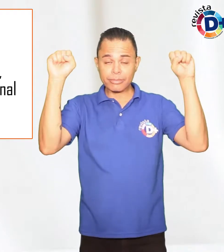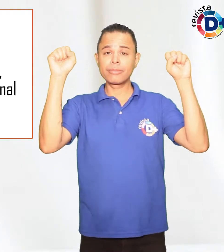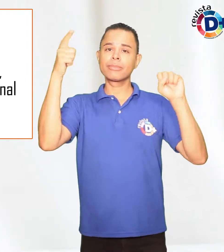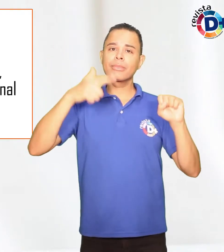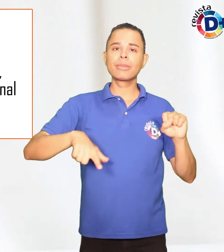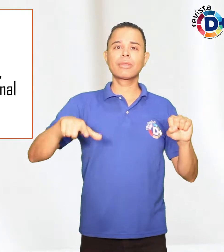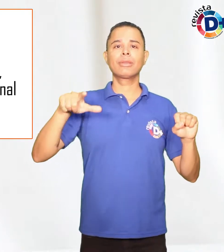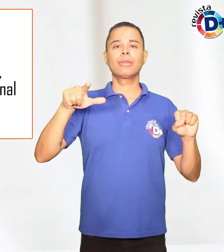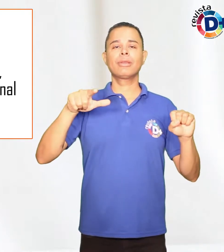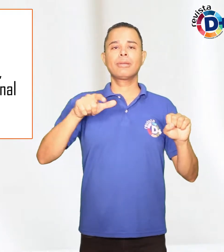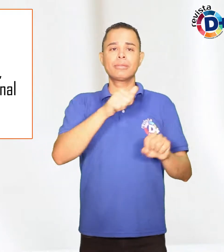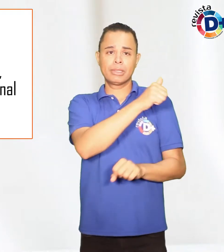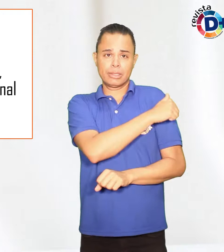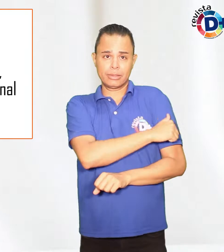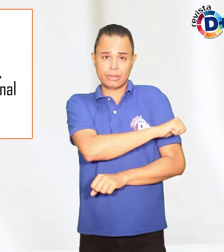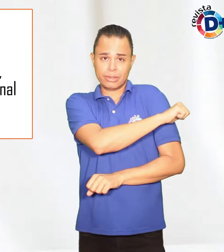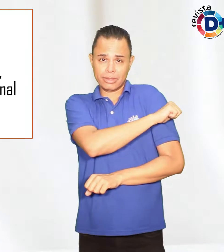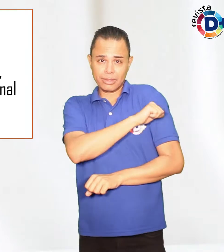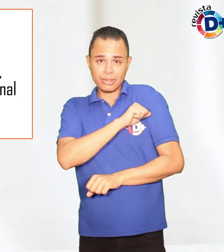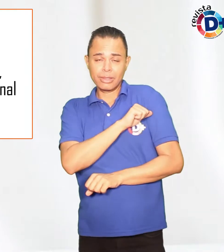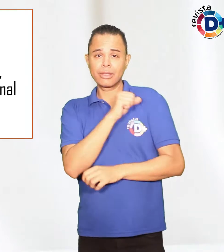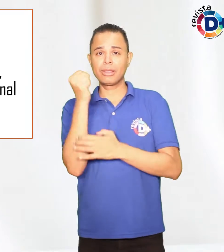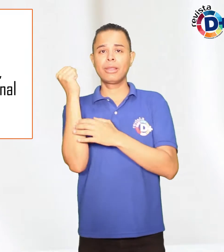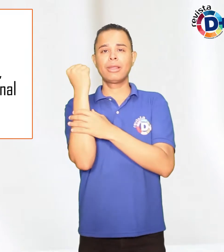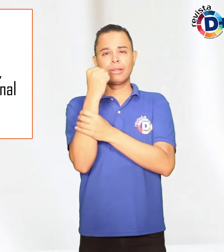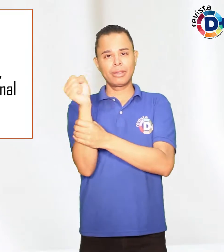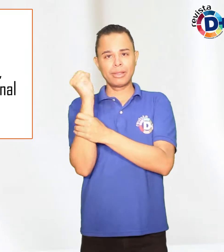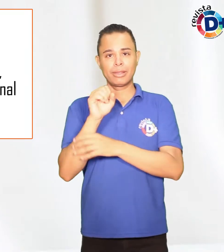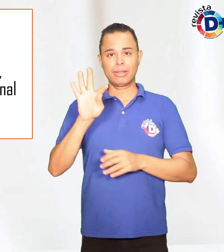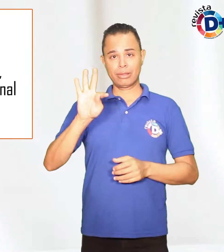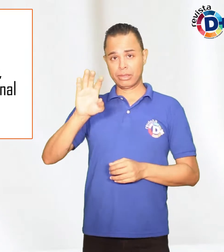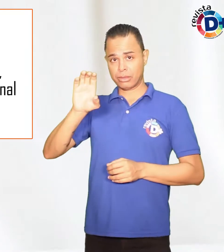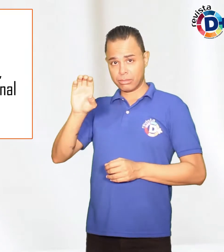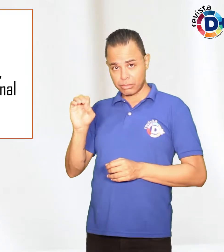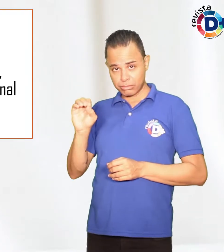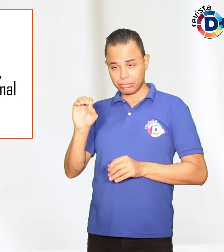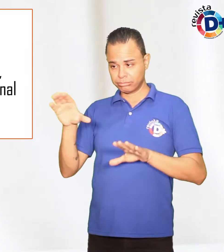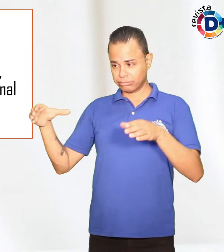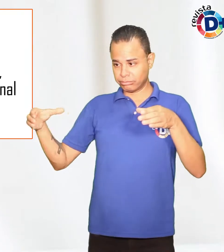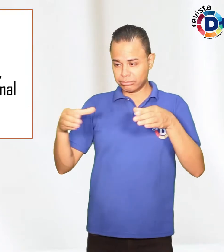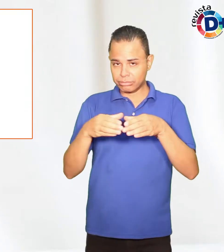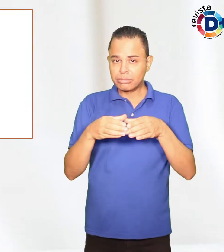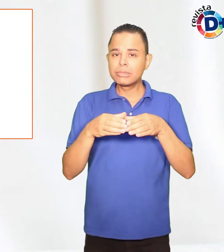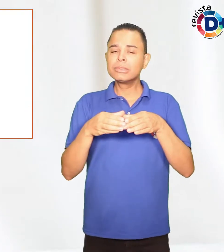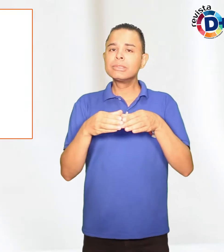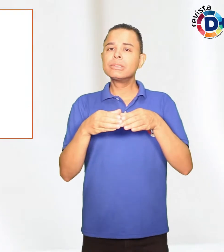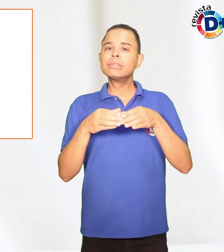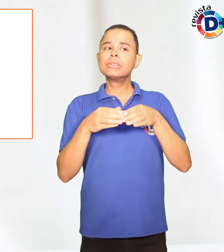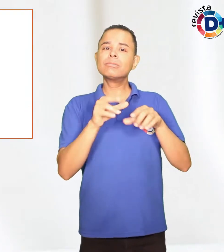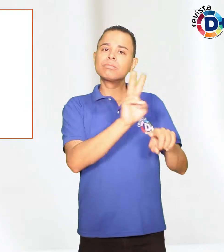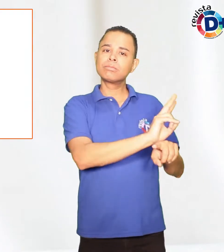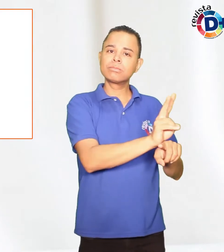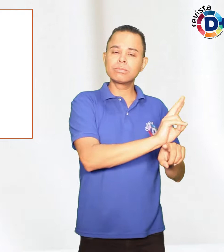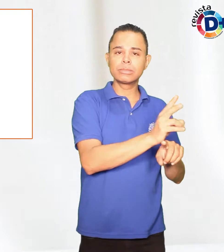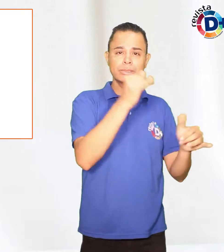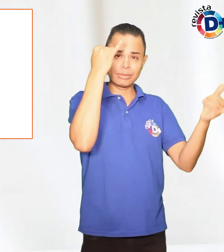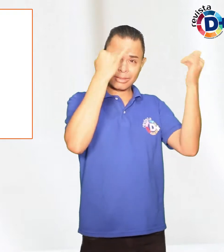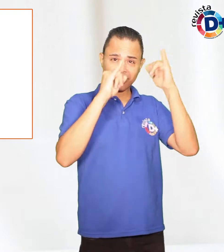enfermagem e terapia ocupacional a atuar na prevenção e